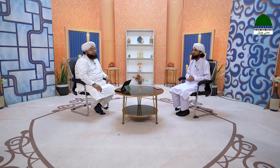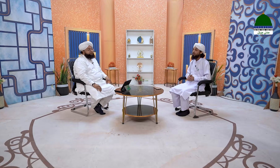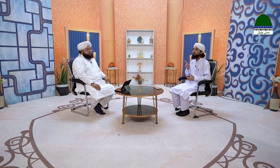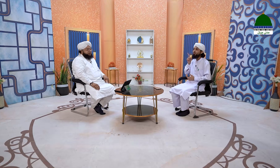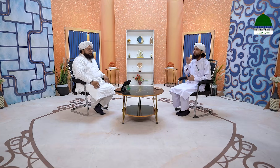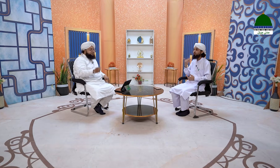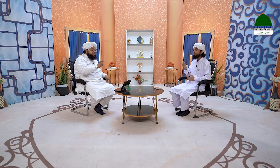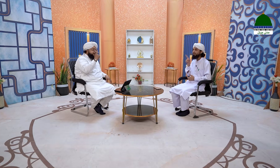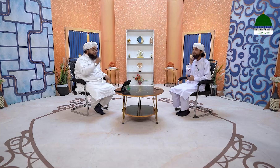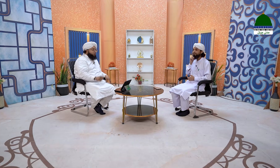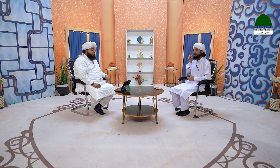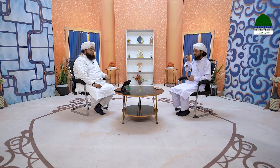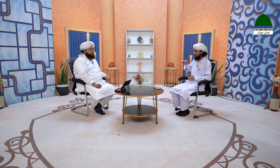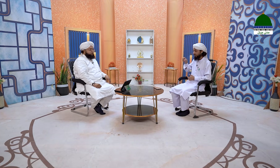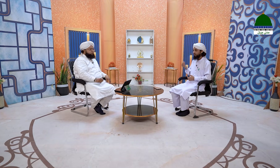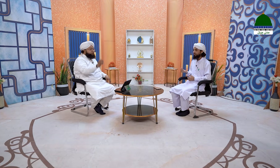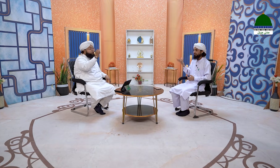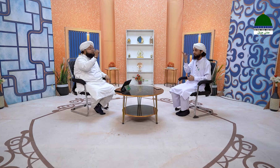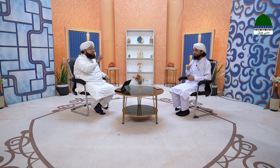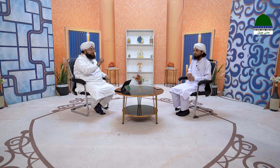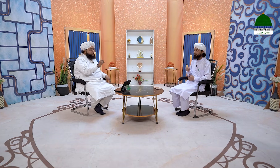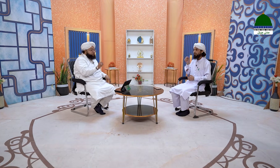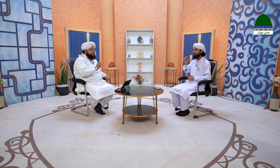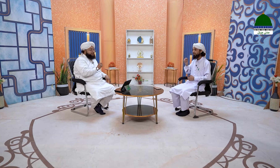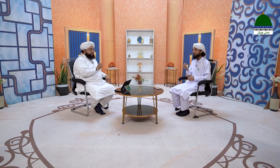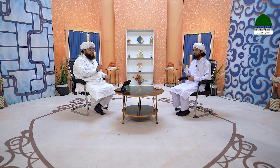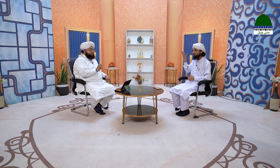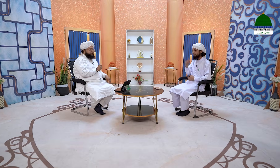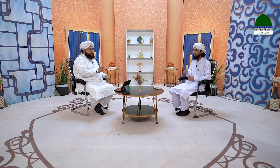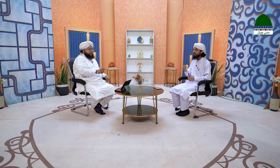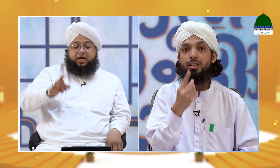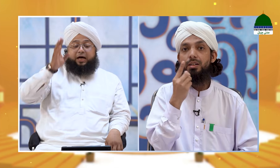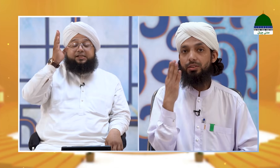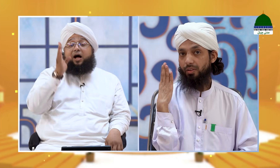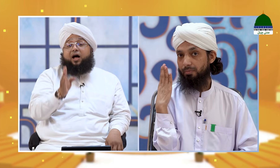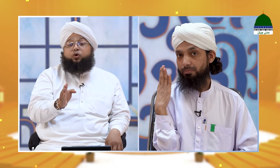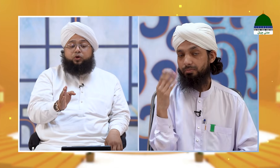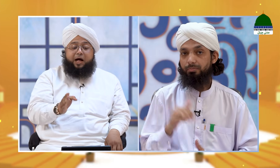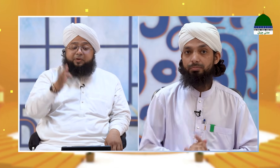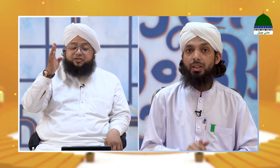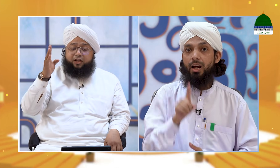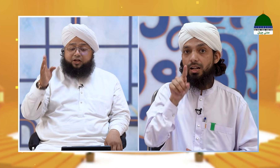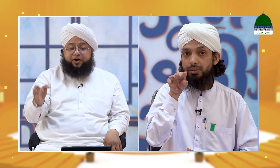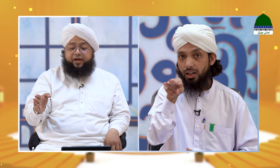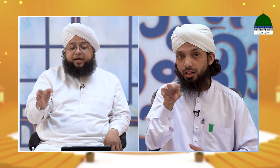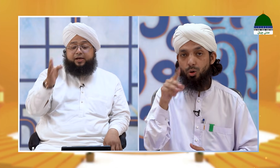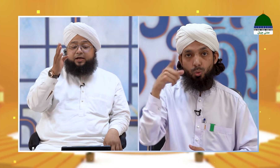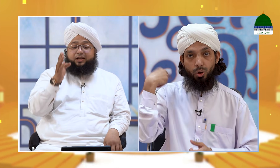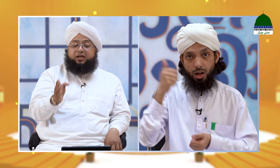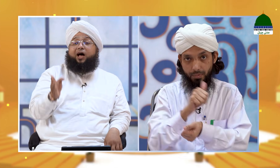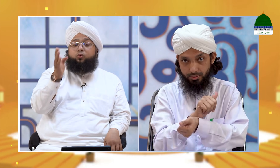اور جب 9ویں کا دن ہوگا تو تجھے اس دن کے روزے کا ثواب 1000 غلام آزاد